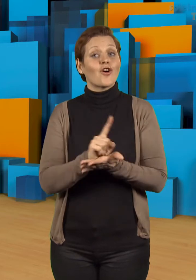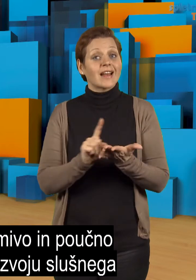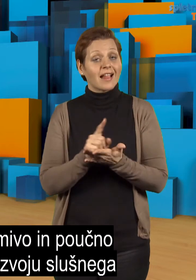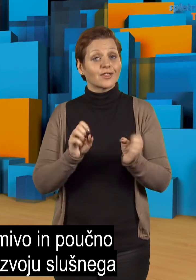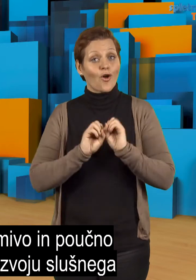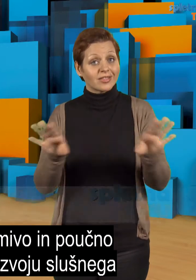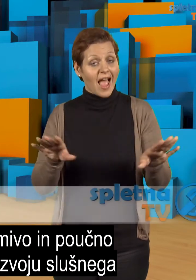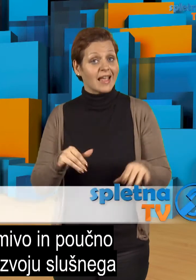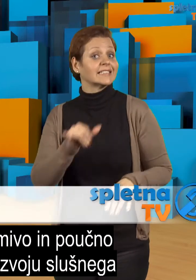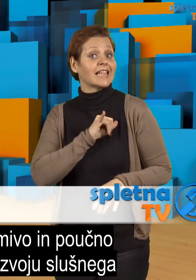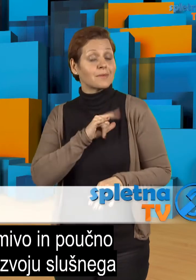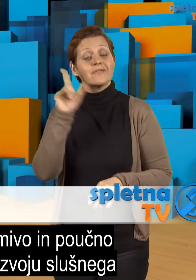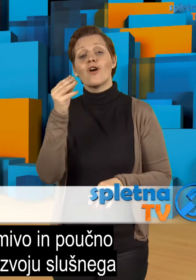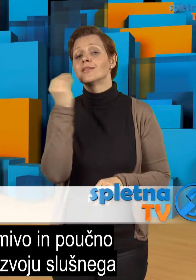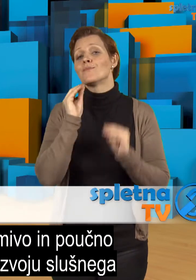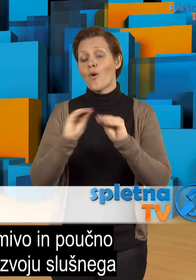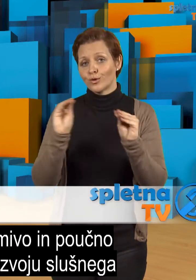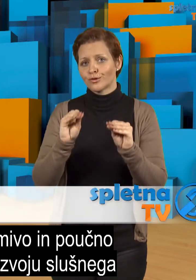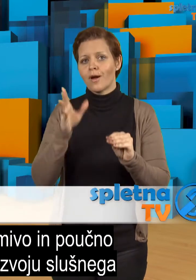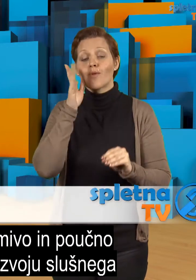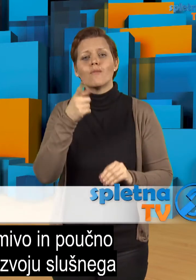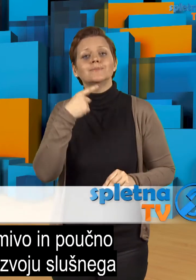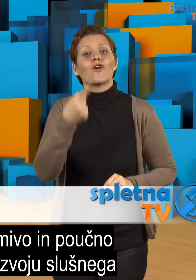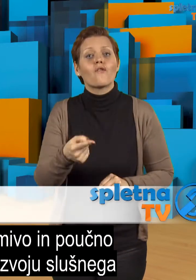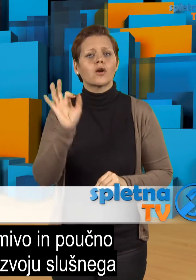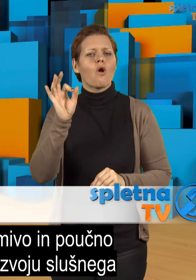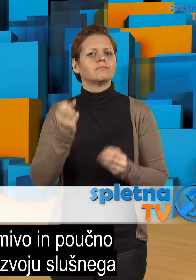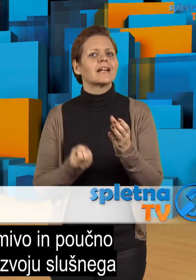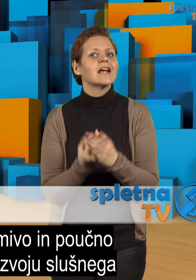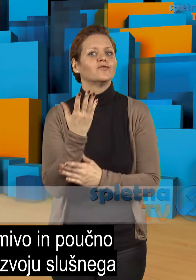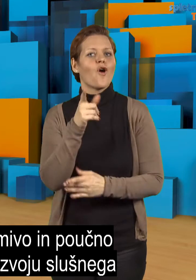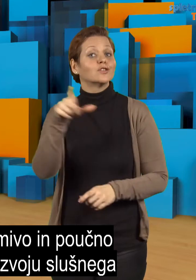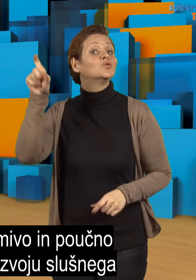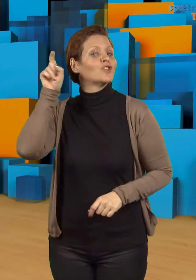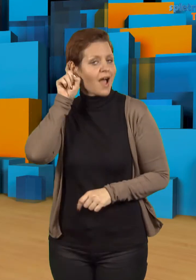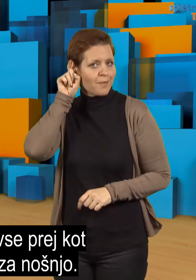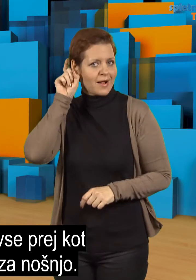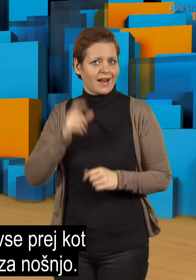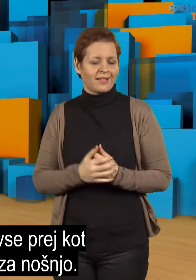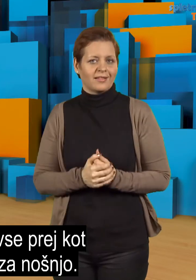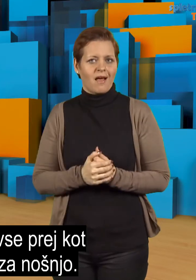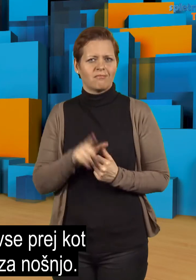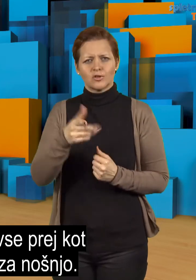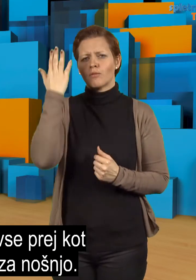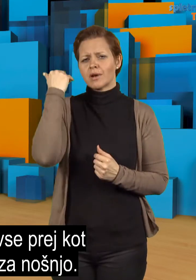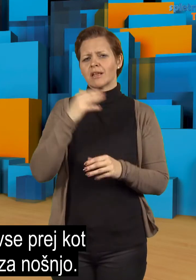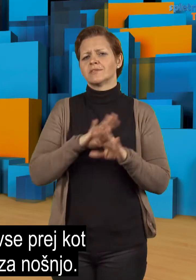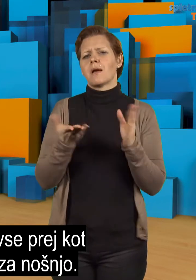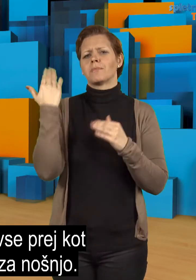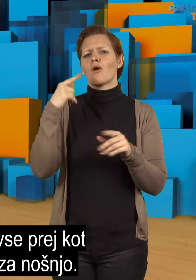V tokratni oddaji Zanimivo in poučno bomo spregovorili o razvoju slušnega aparata. Ti so bili vse prej